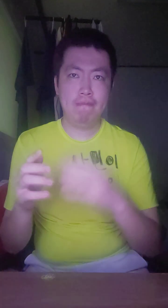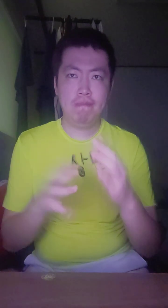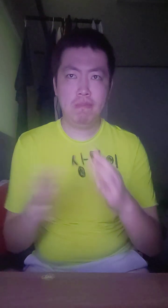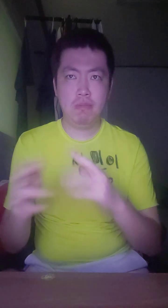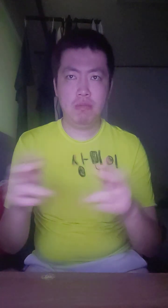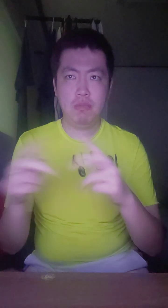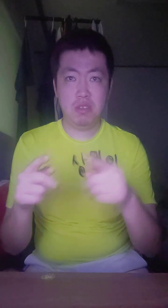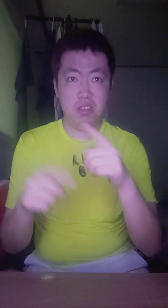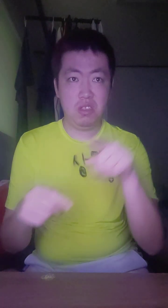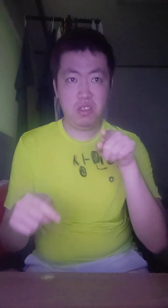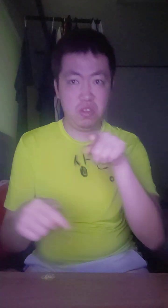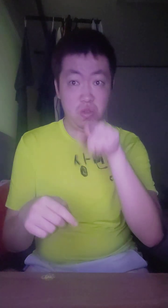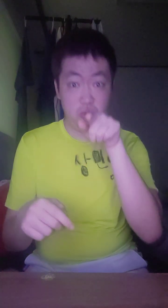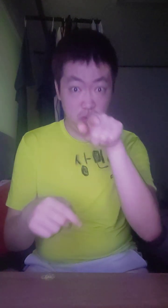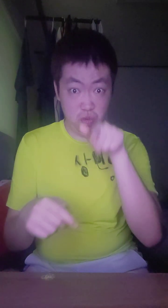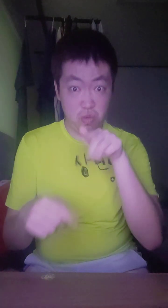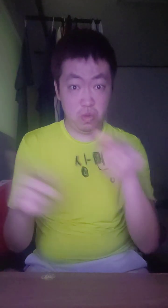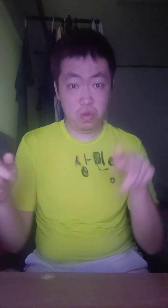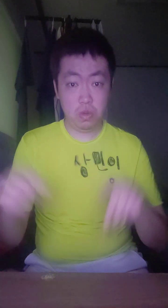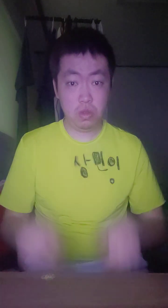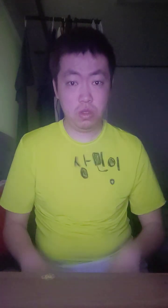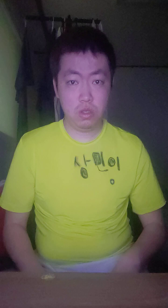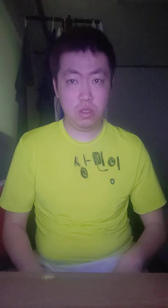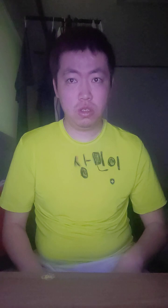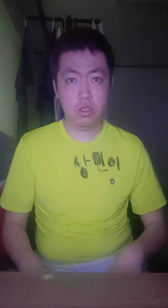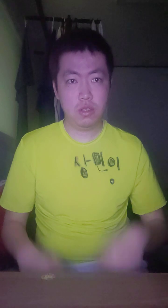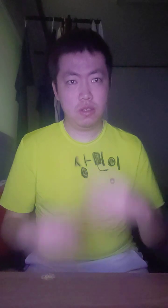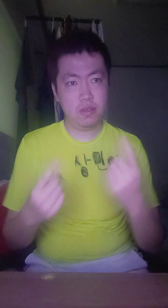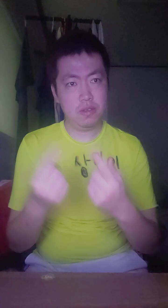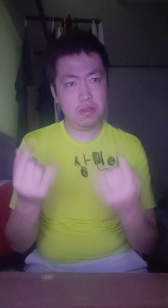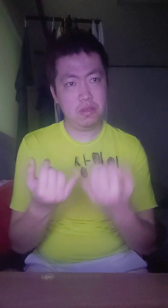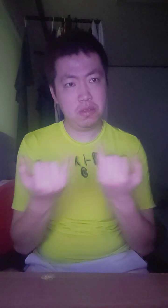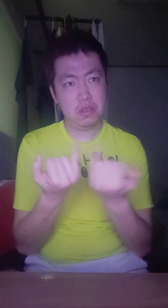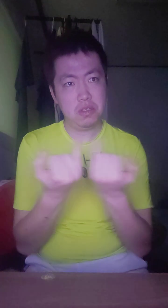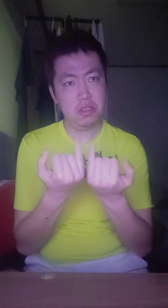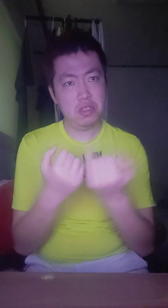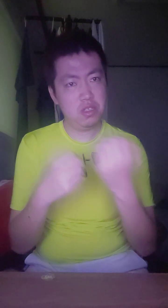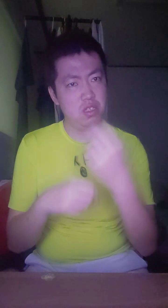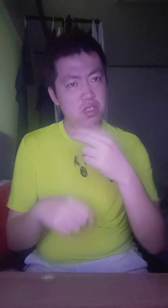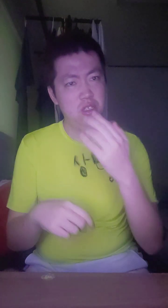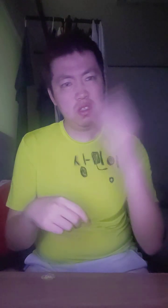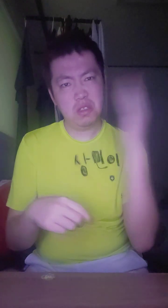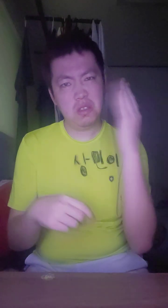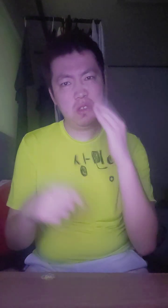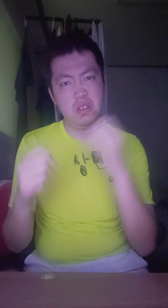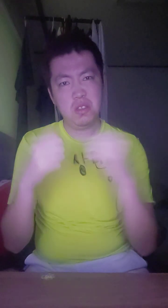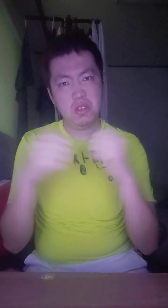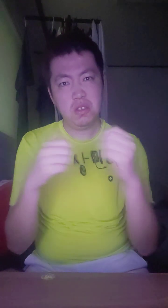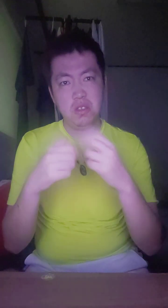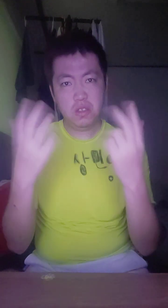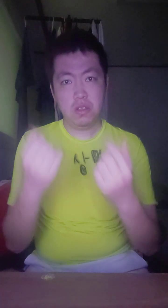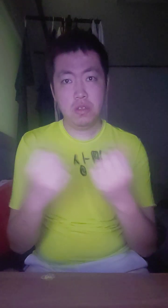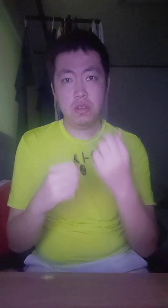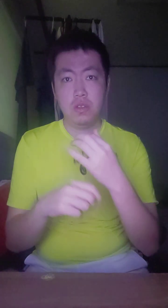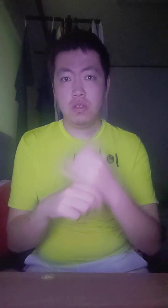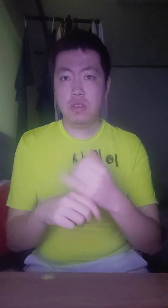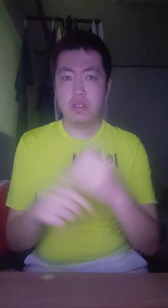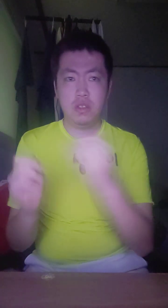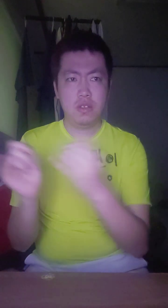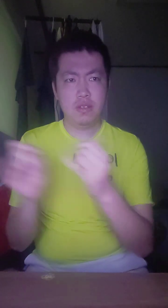남성을 뒤쫓아가기까지 했습니다. 여기는 그냥 사소하게 때리고 싸우는 게 하도 많아서 걔네들은 그런 식으로 싸우는